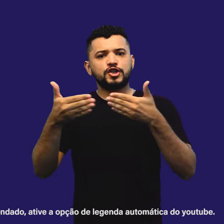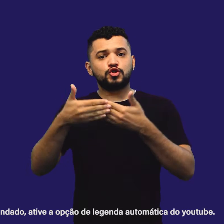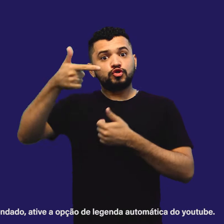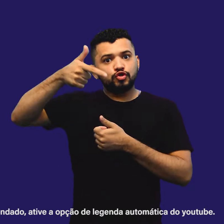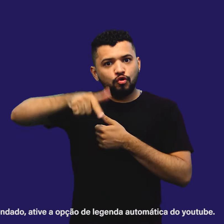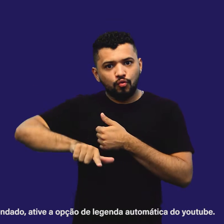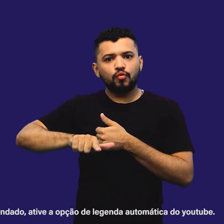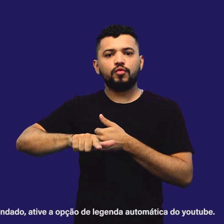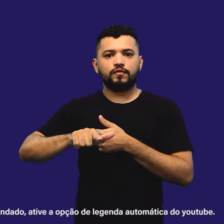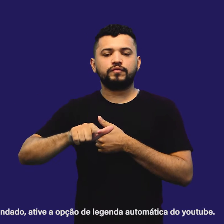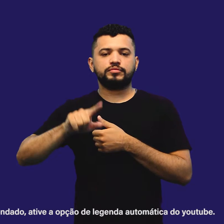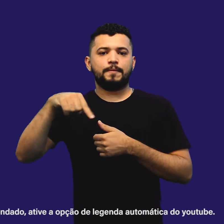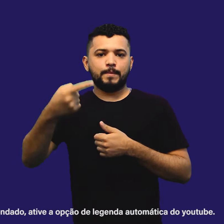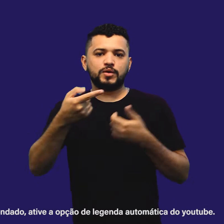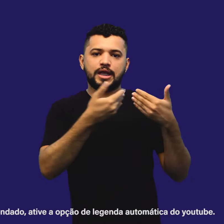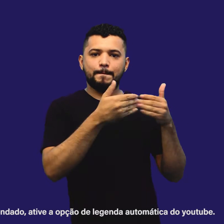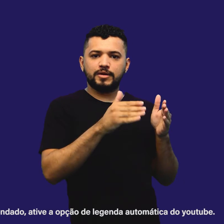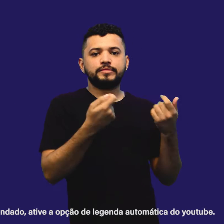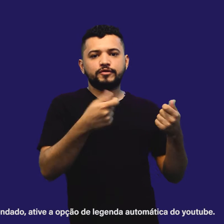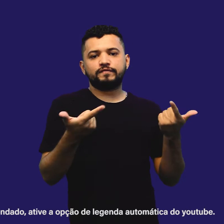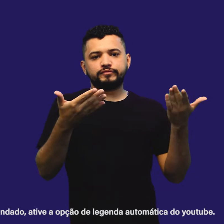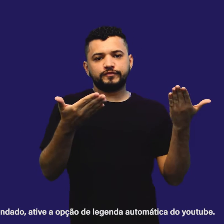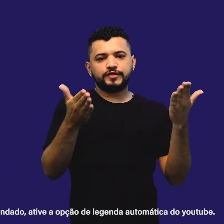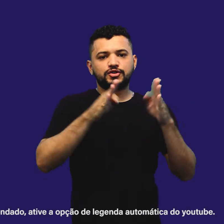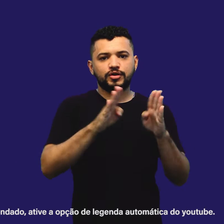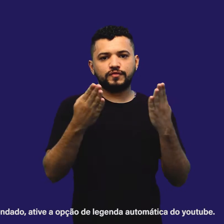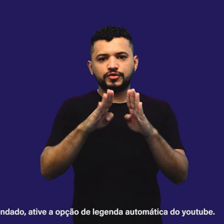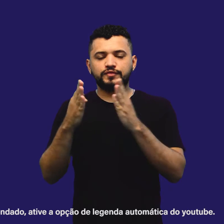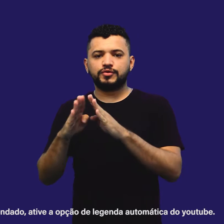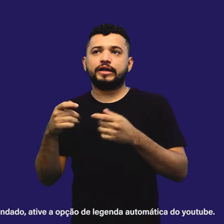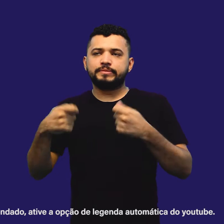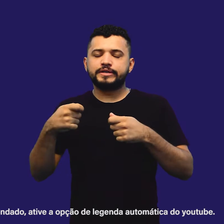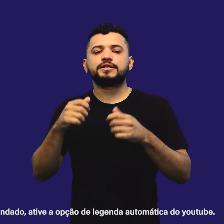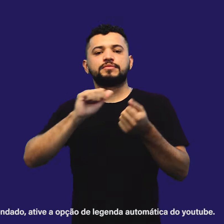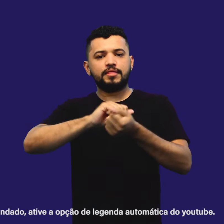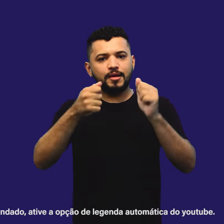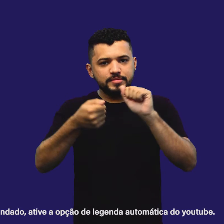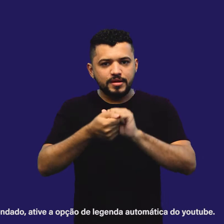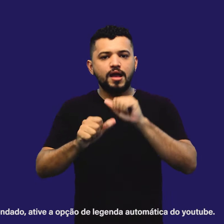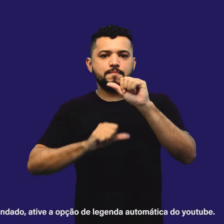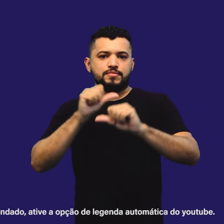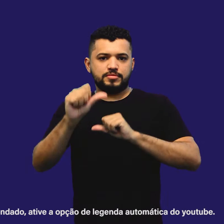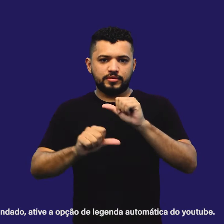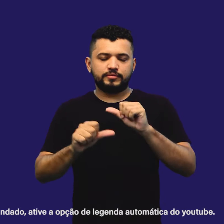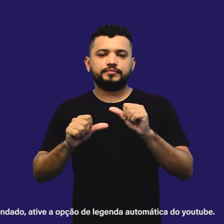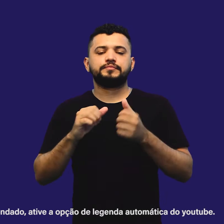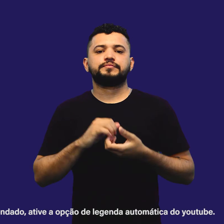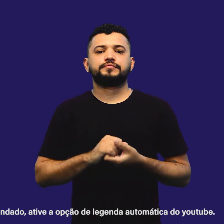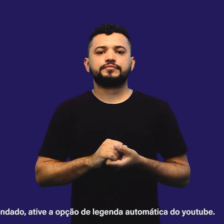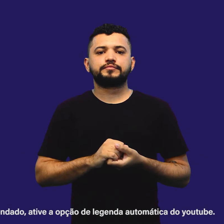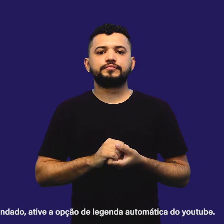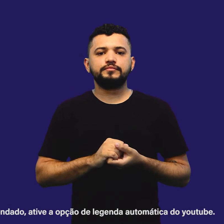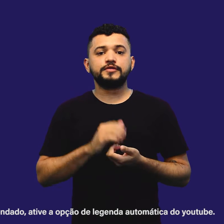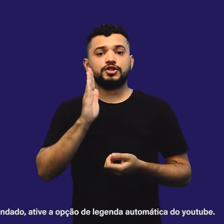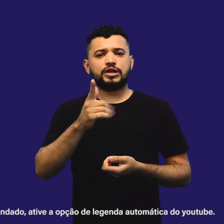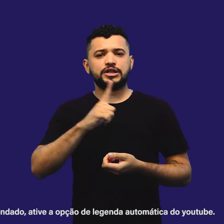da inauguração, a gente teve que remodular. Então, a gente saiu da parte aberta, fechou novamente. Aí a